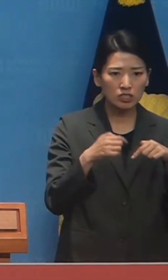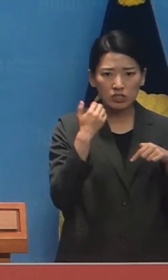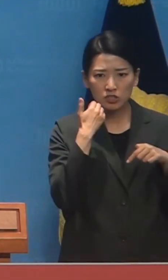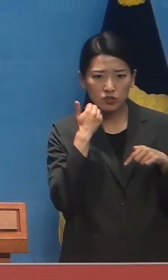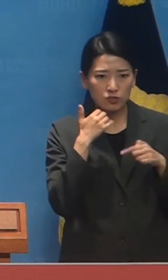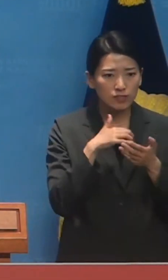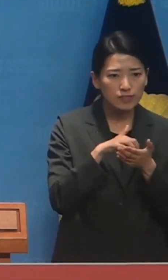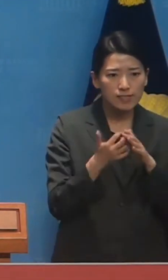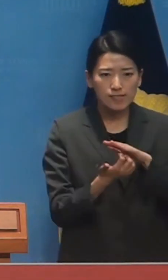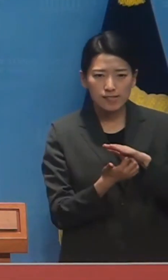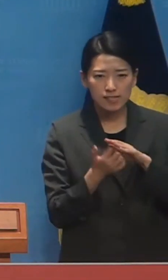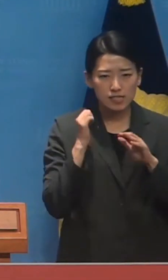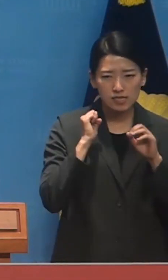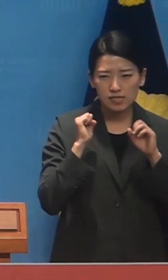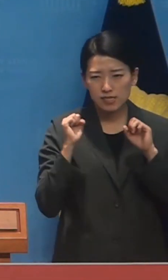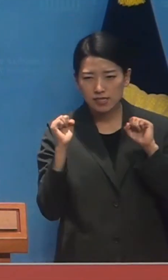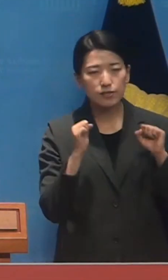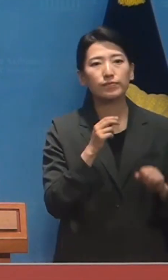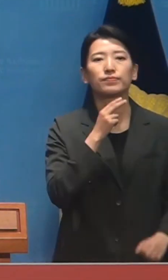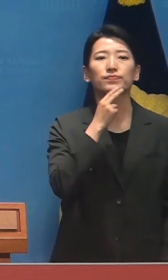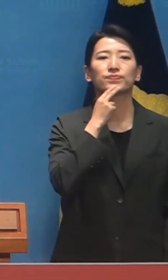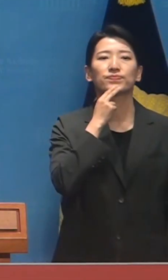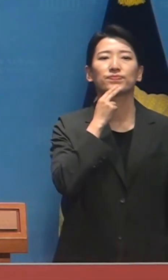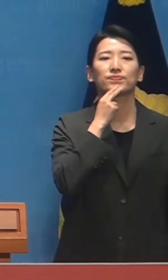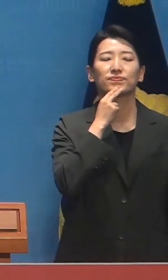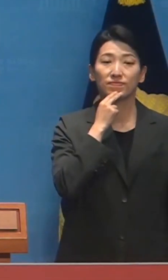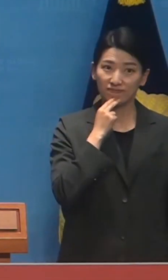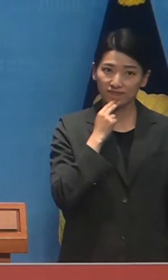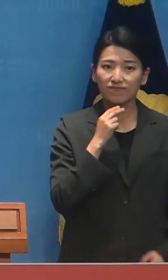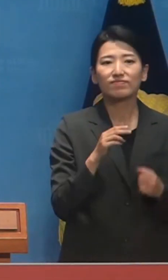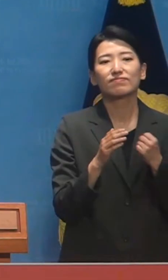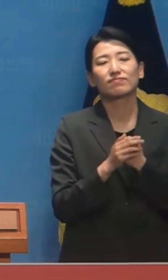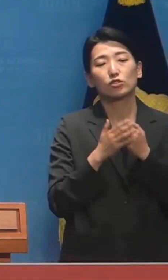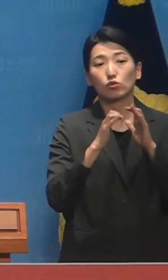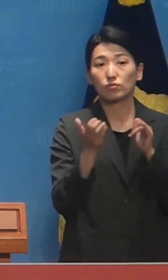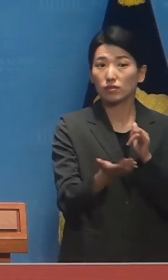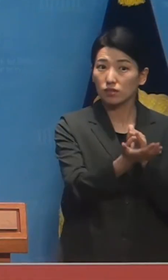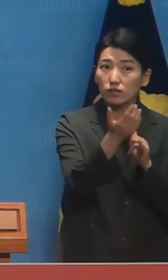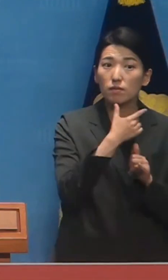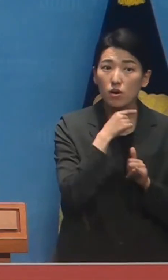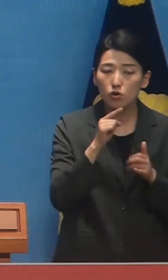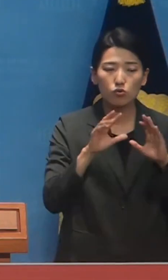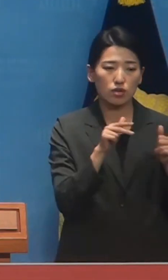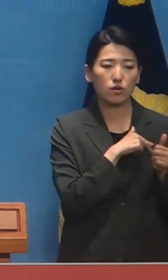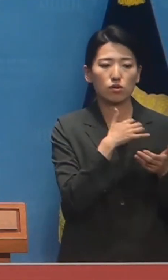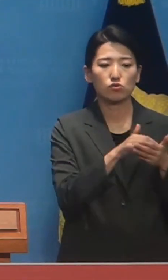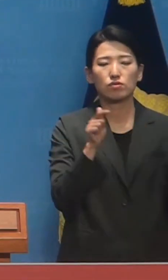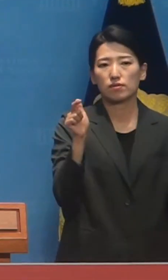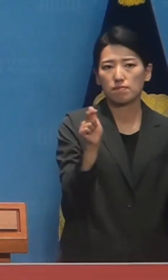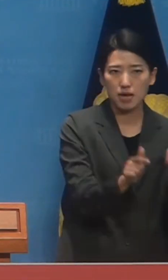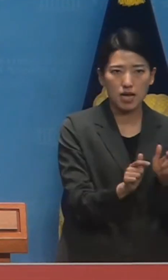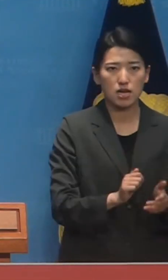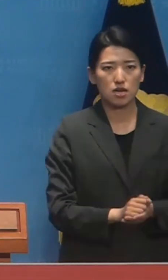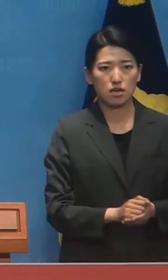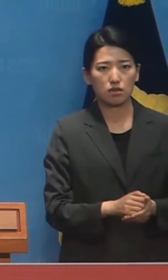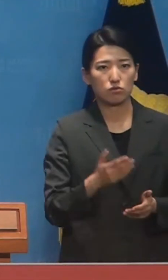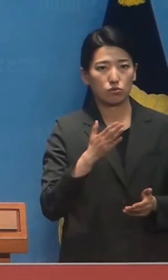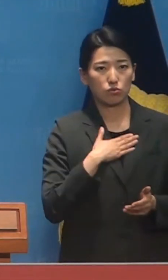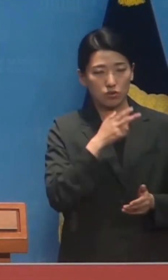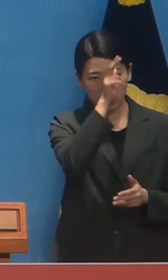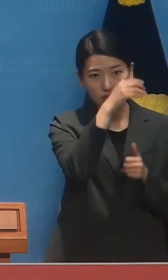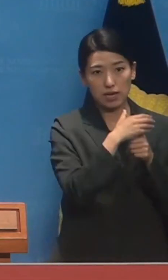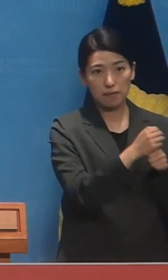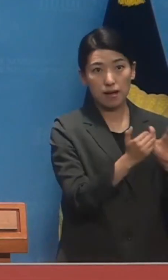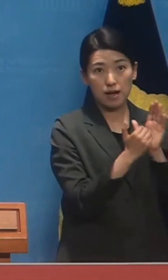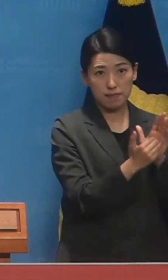리더가 아닙니다. 그러기에 국민들이 바라는 국회의원 수 감축, 국회의원 면책특권 폐지,